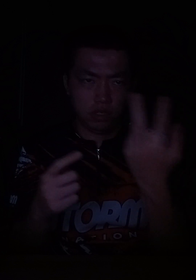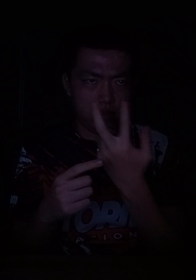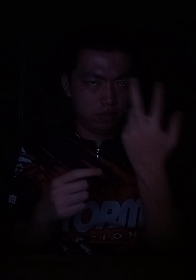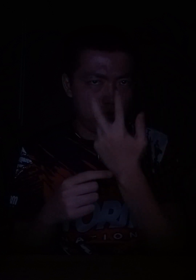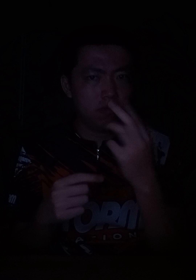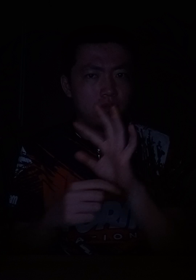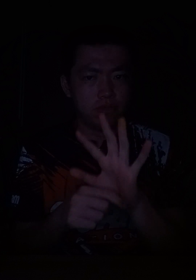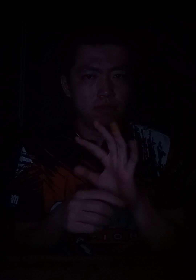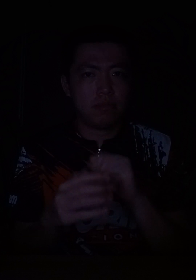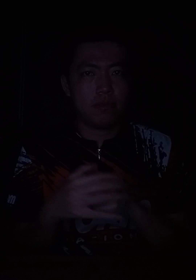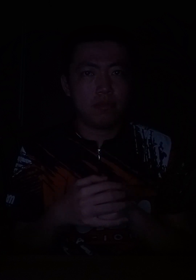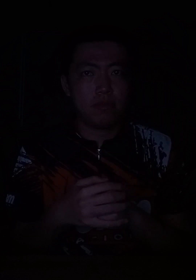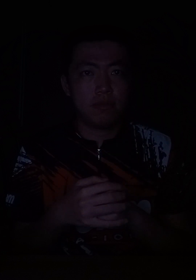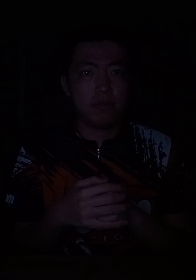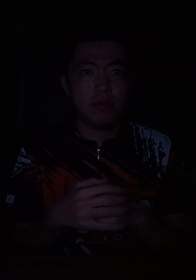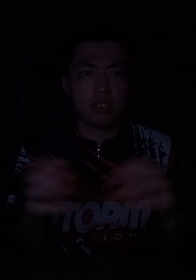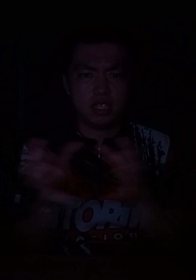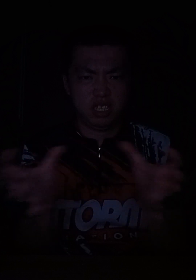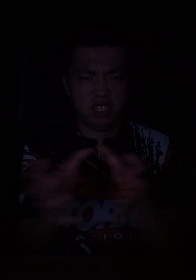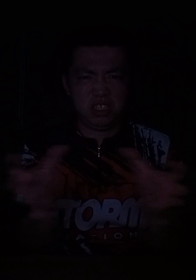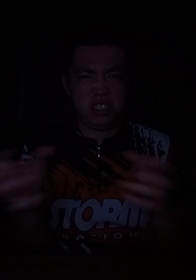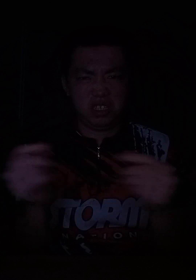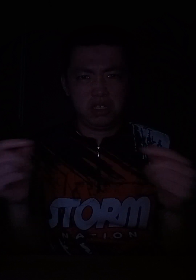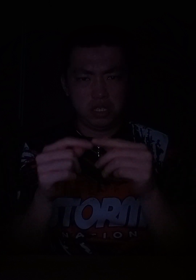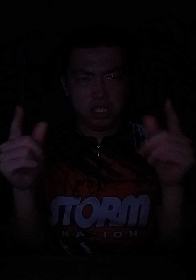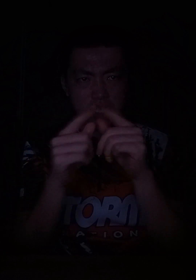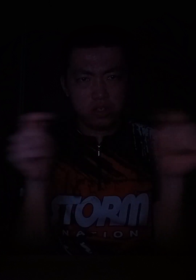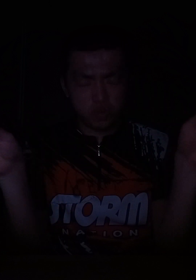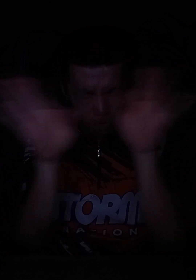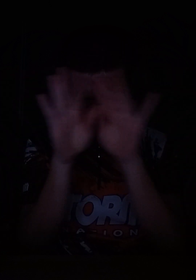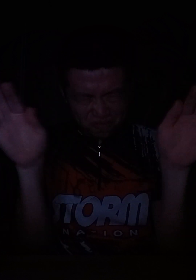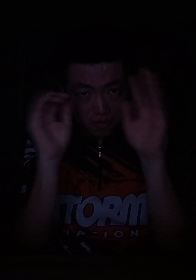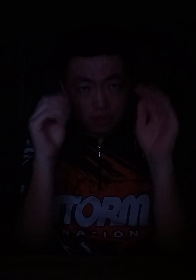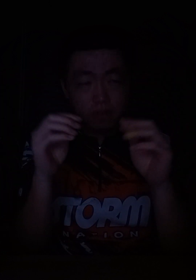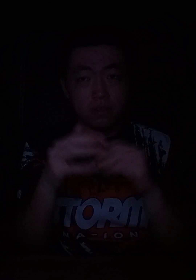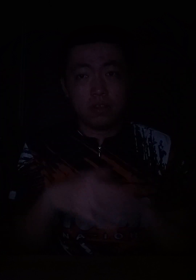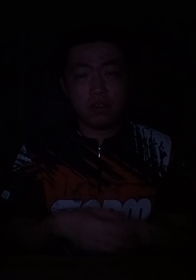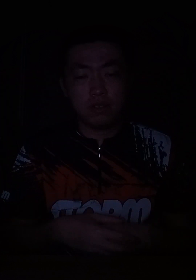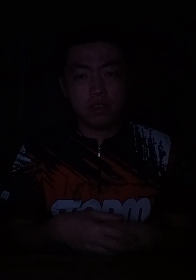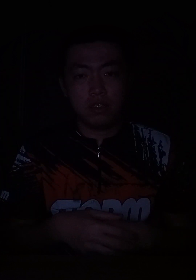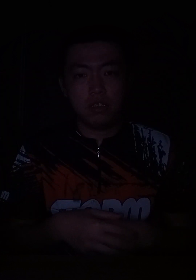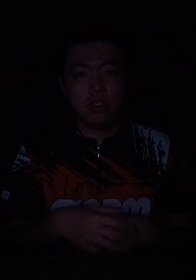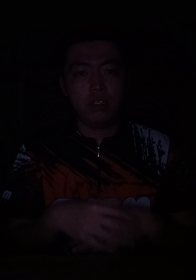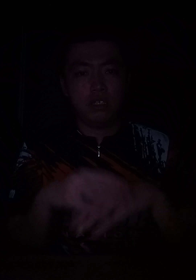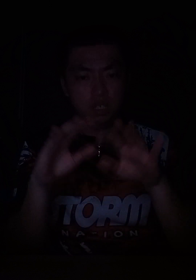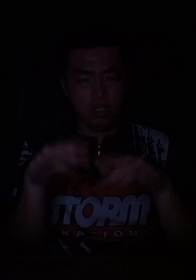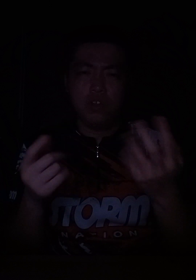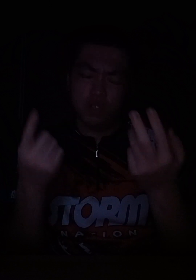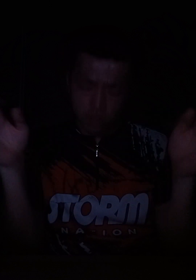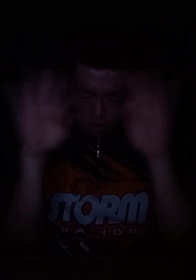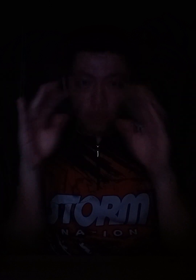착수했습니다. 아파트 단지 전체가 칠흑 같은 어둠에 휩싸였습니다. 어젯밤 9시